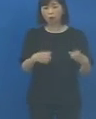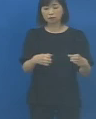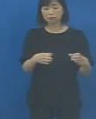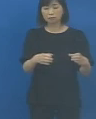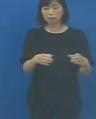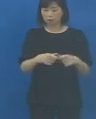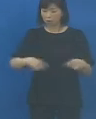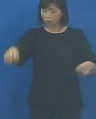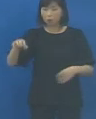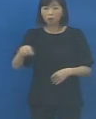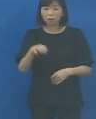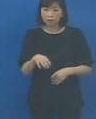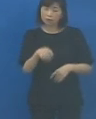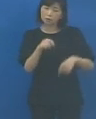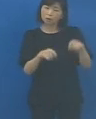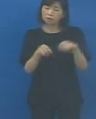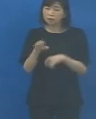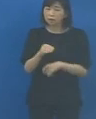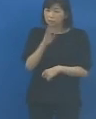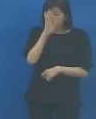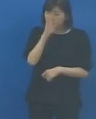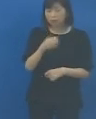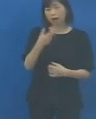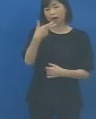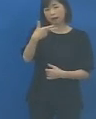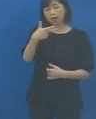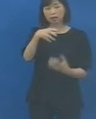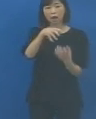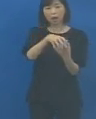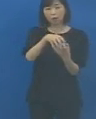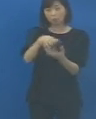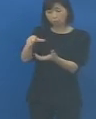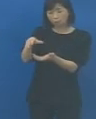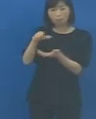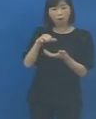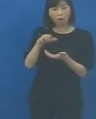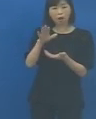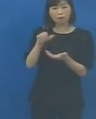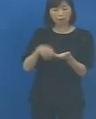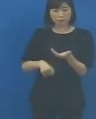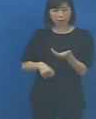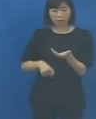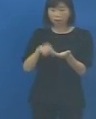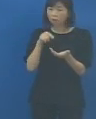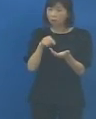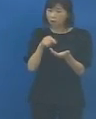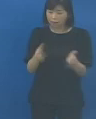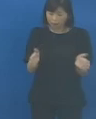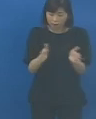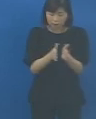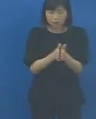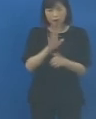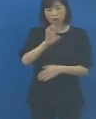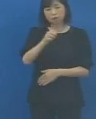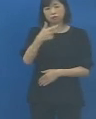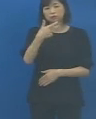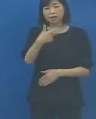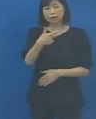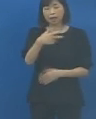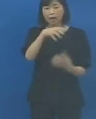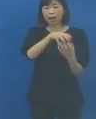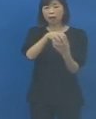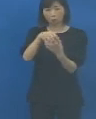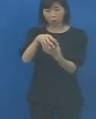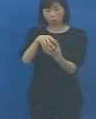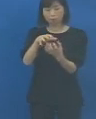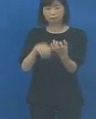で調整に使ってくれというのが7箱、来ました。これで47箱分ということにな